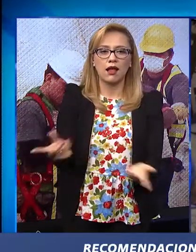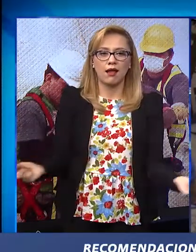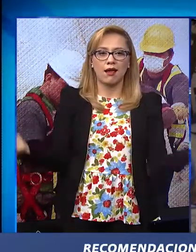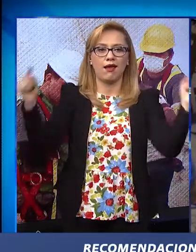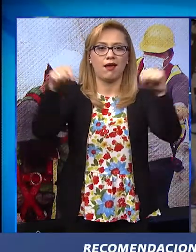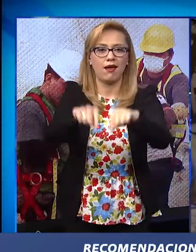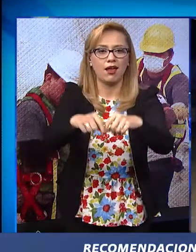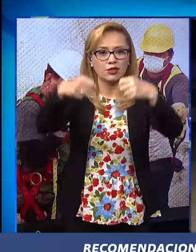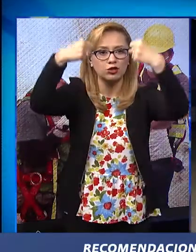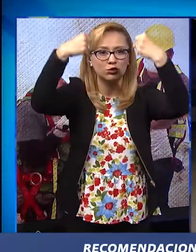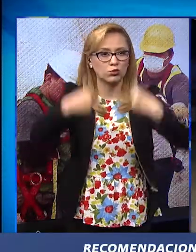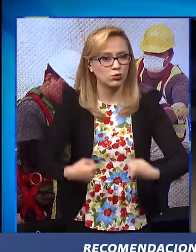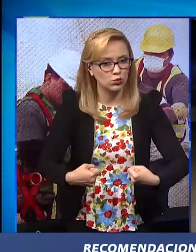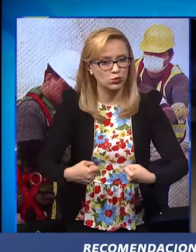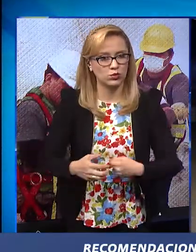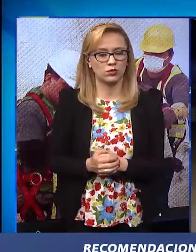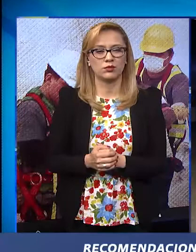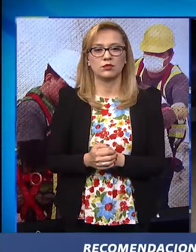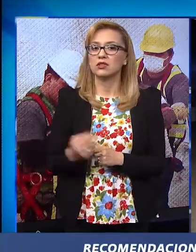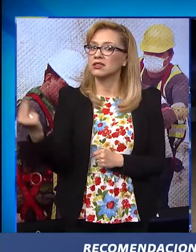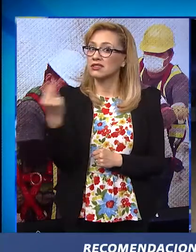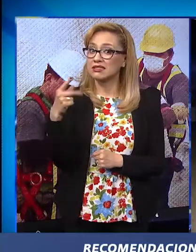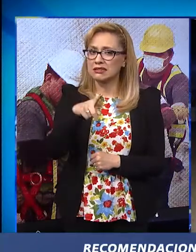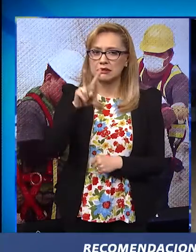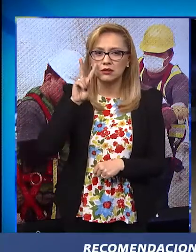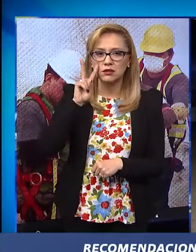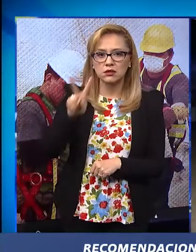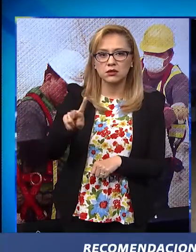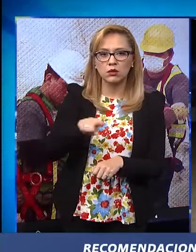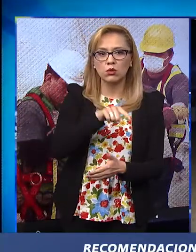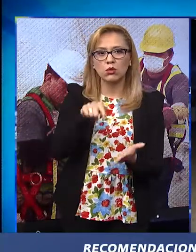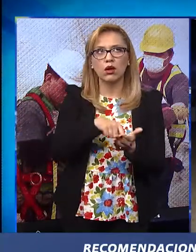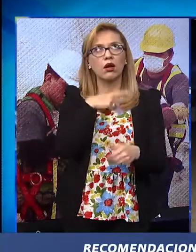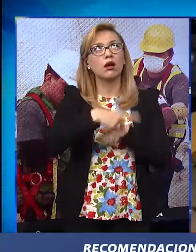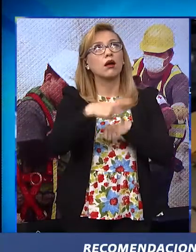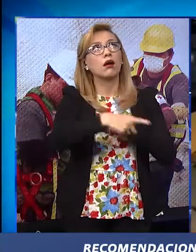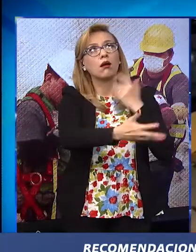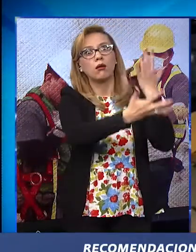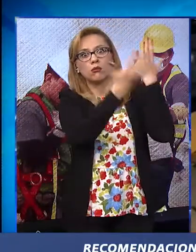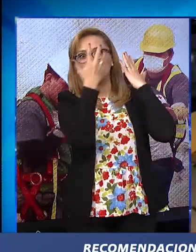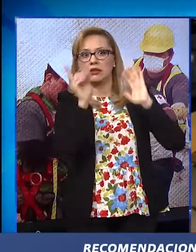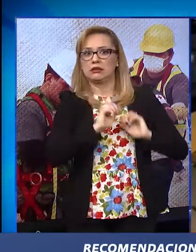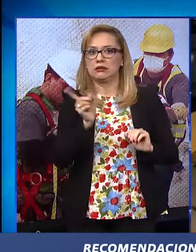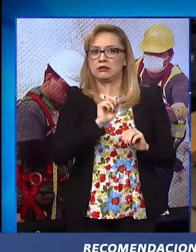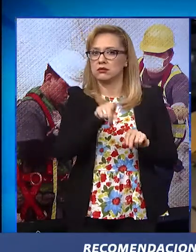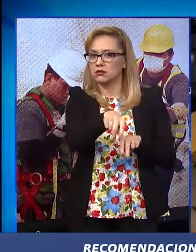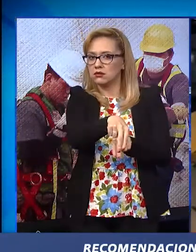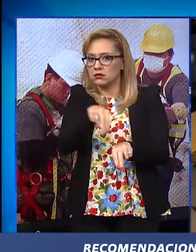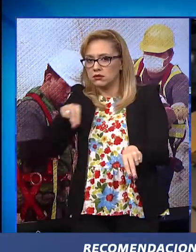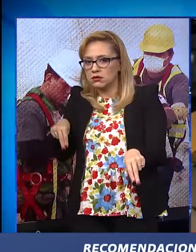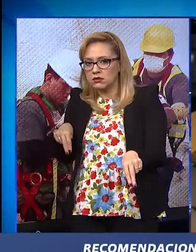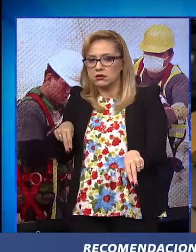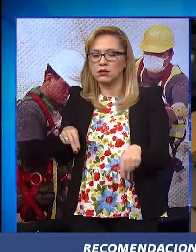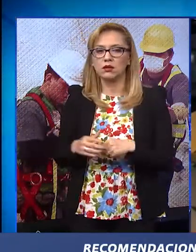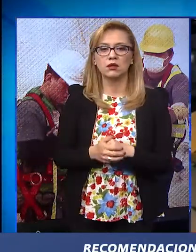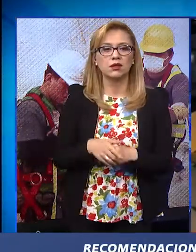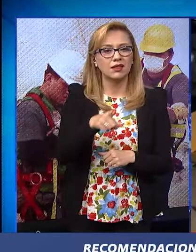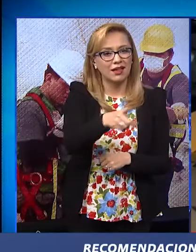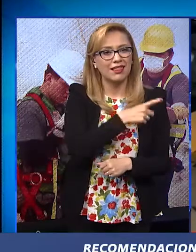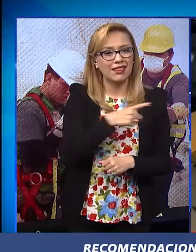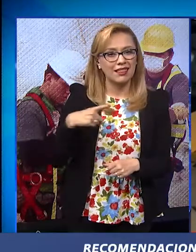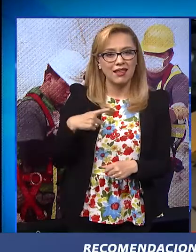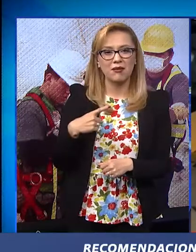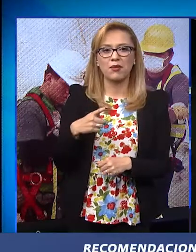y seguras es necesario detectar lugares de alto riesgo y alejarse de ellos almacenar de manera segura